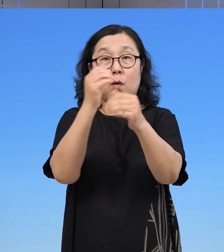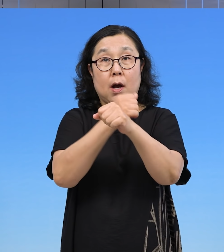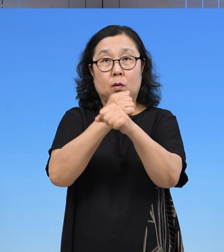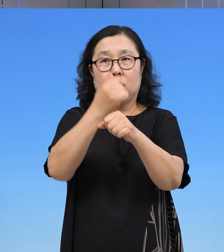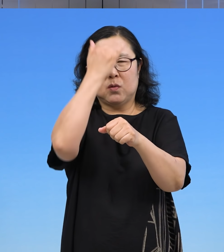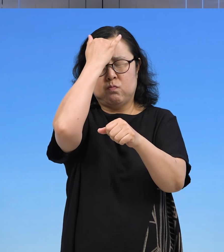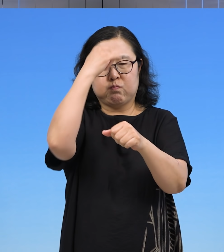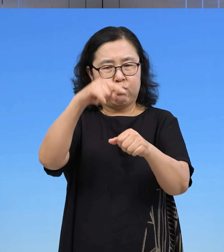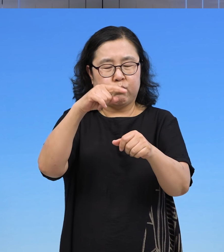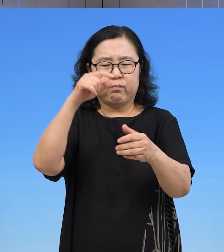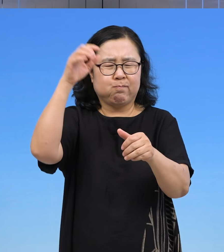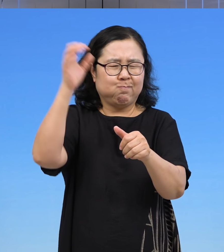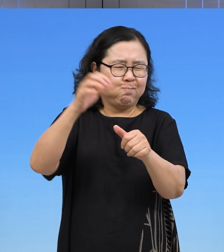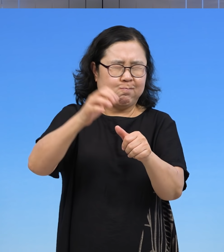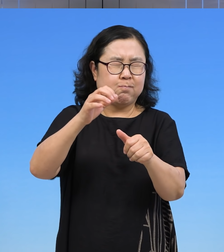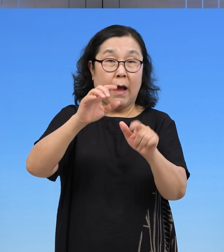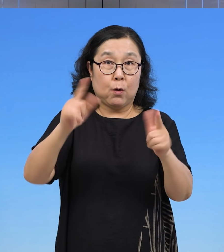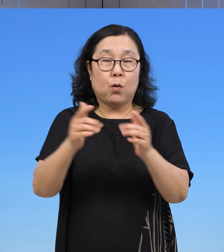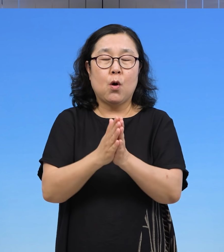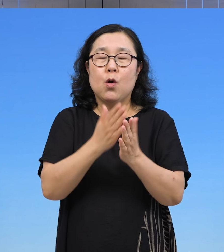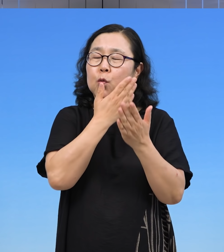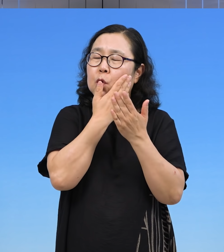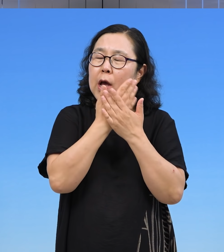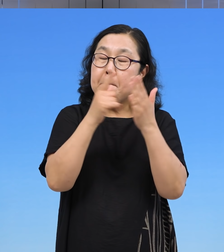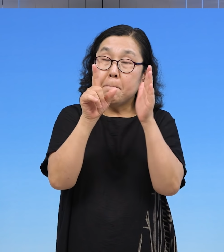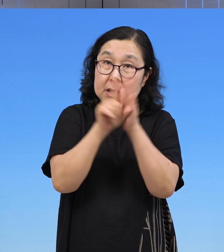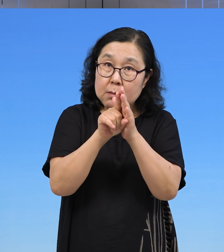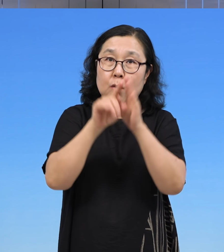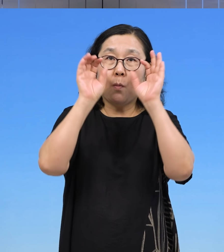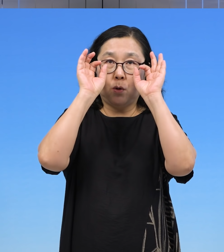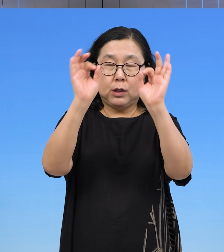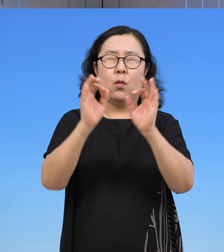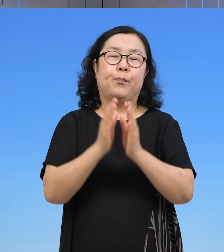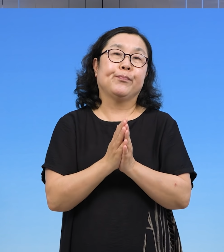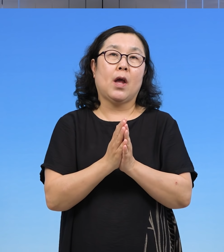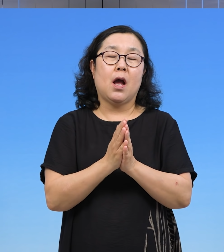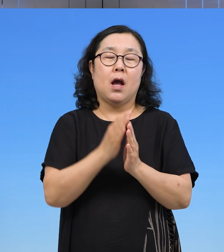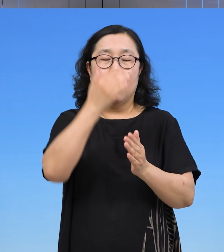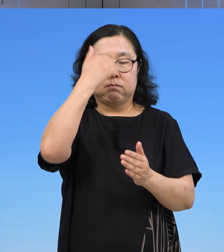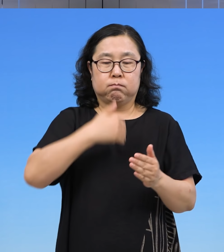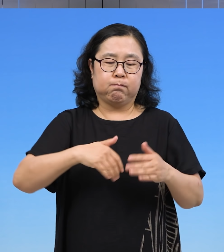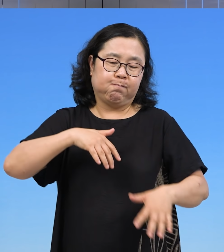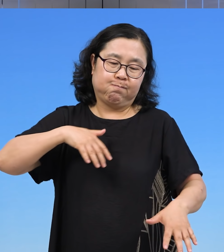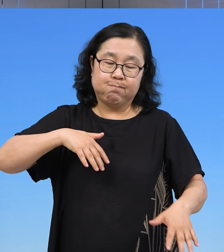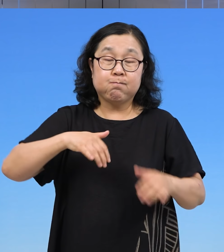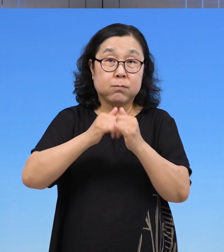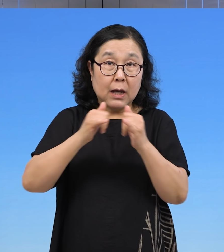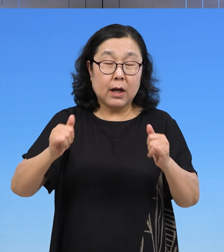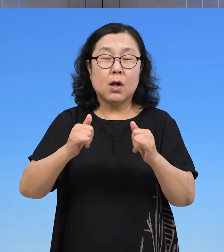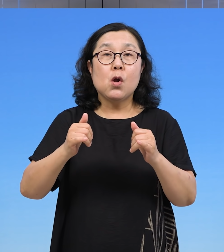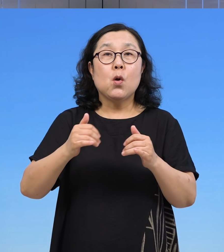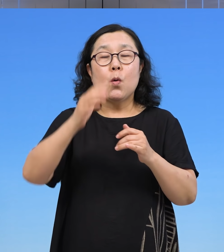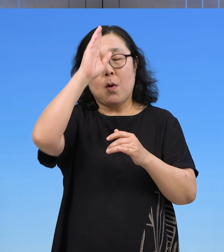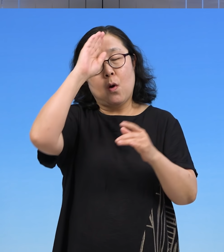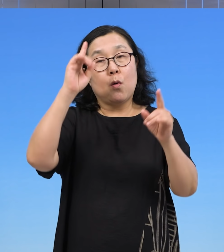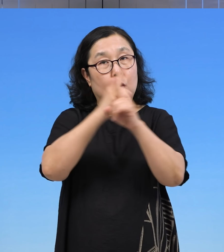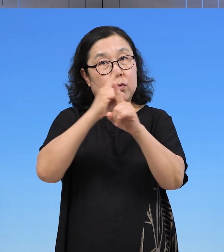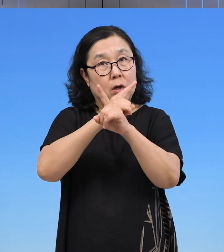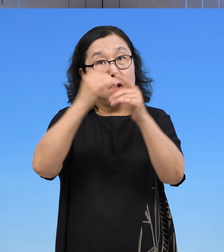그것을 무례함으로 받지 않으시고 귀한 믿음으로 보셔서 중풍병자를 고쳐주셨다 이런